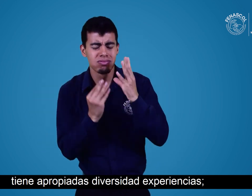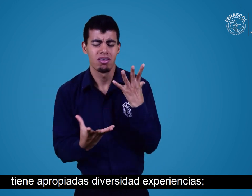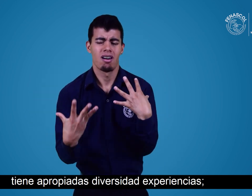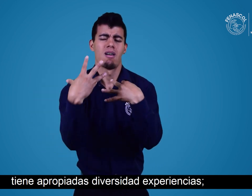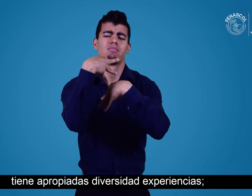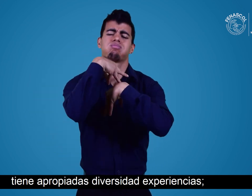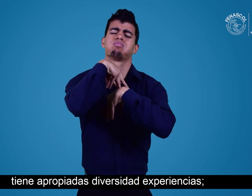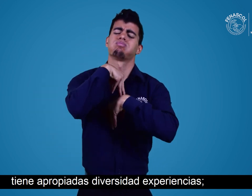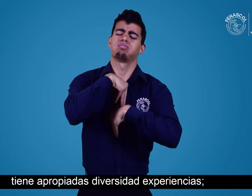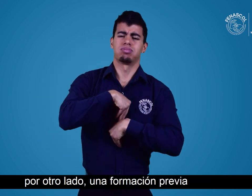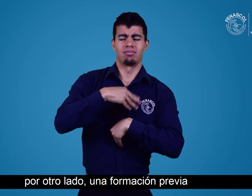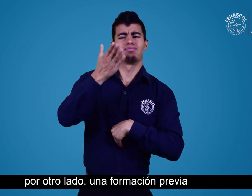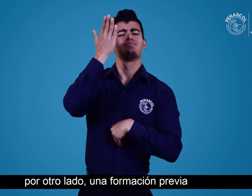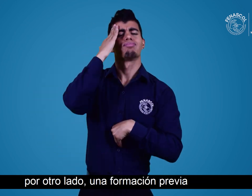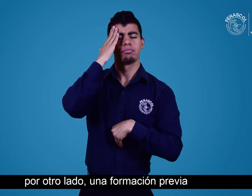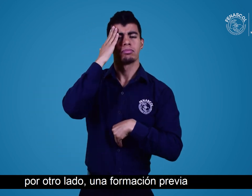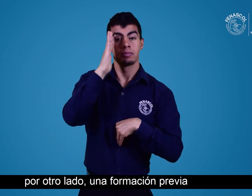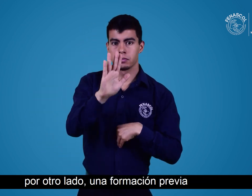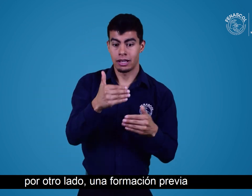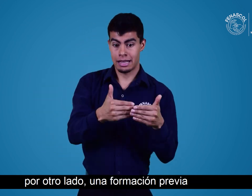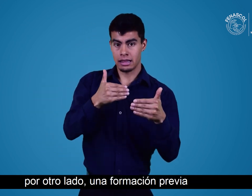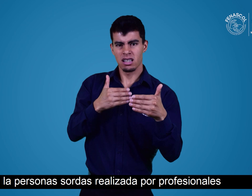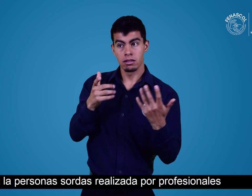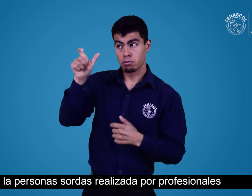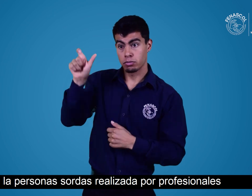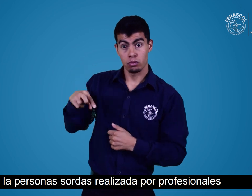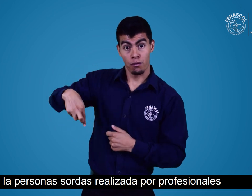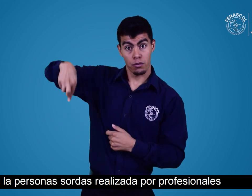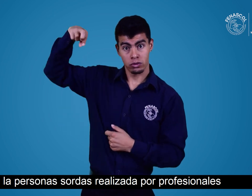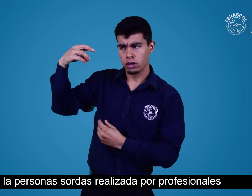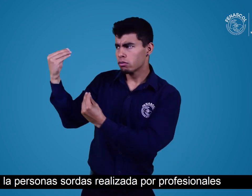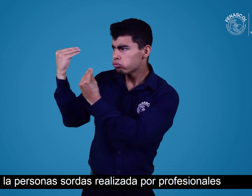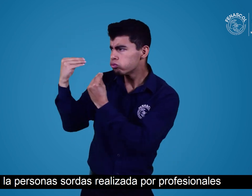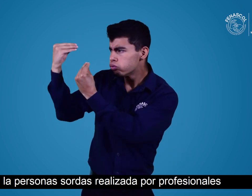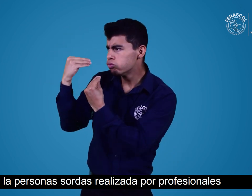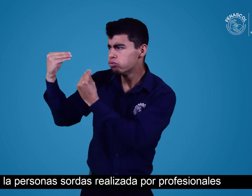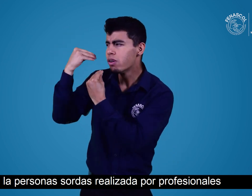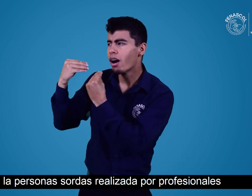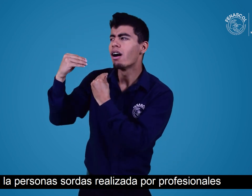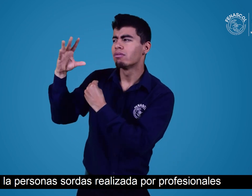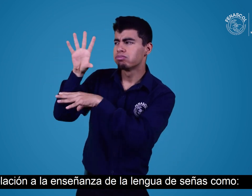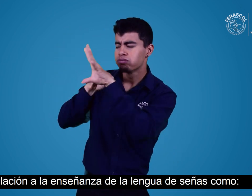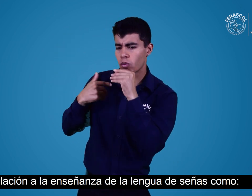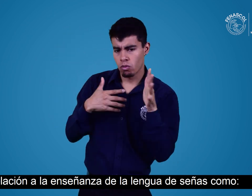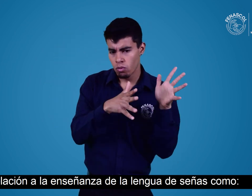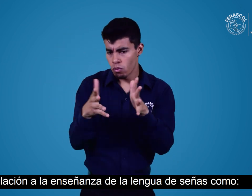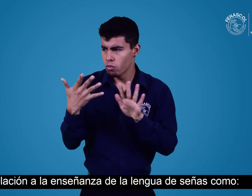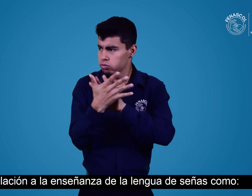experiencias. Por otro lado, una formación previa a las personas sordas, realizada por profesionales en relación a la enseñanza de la